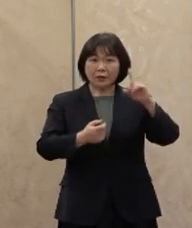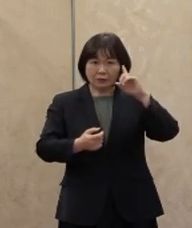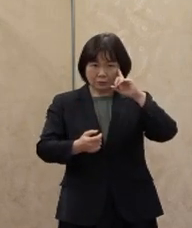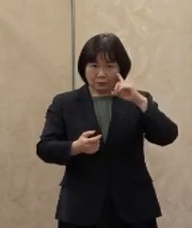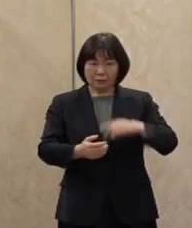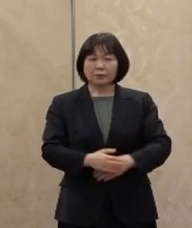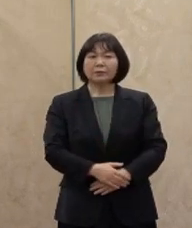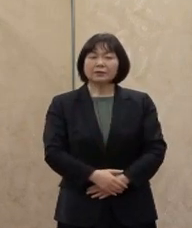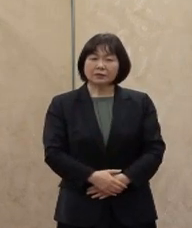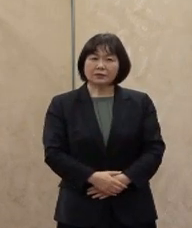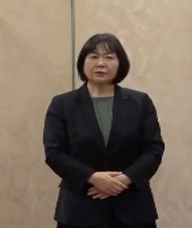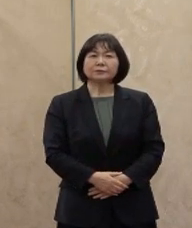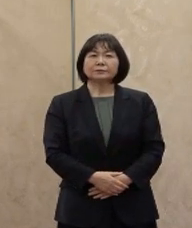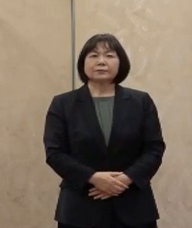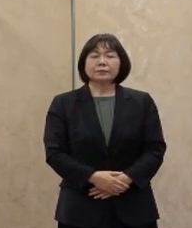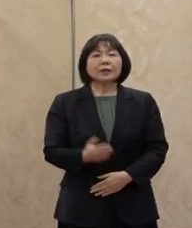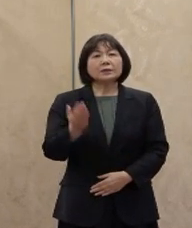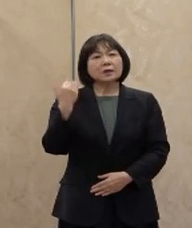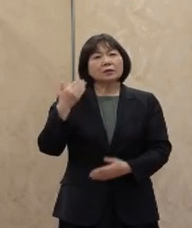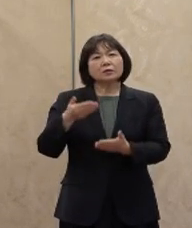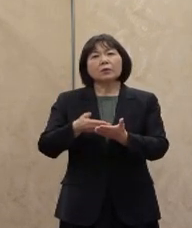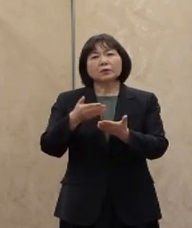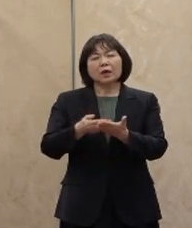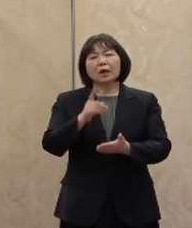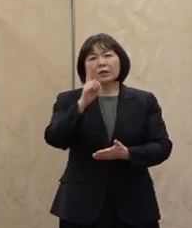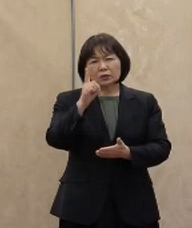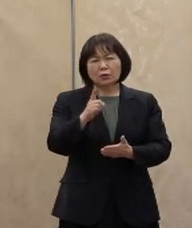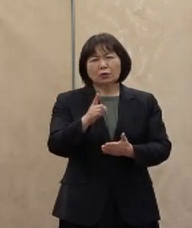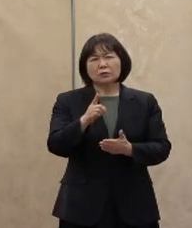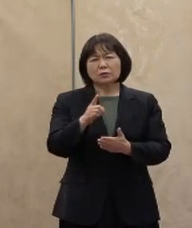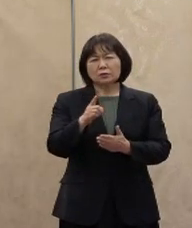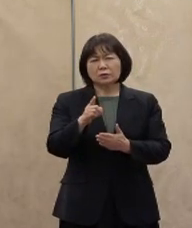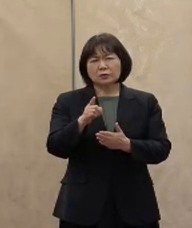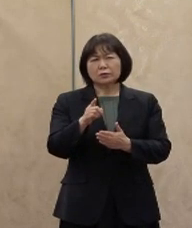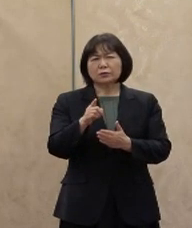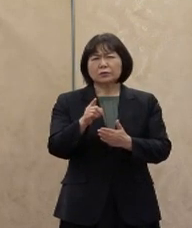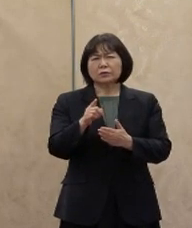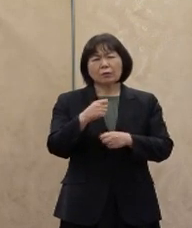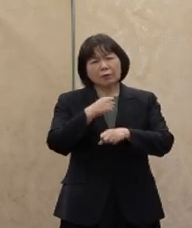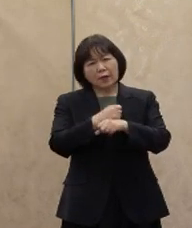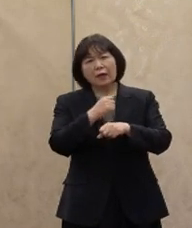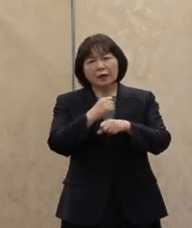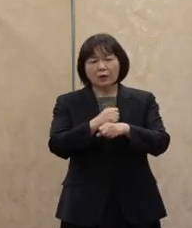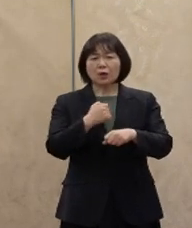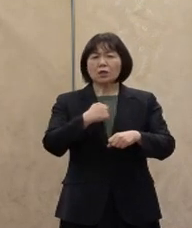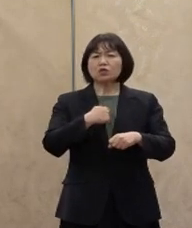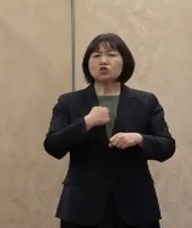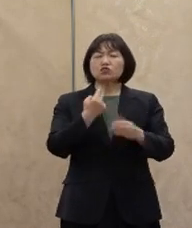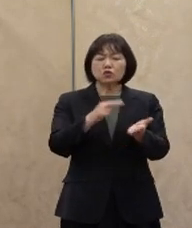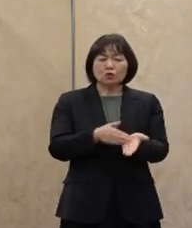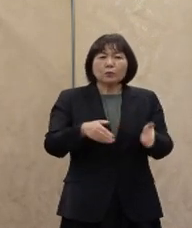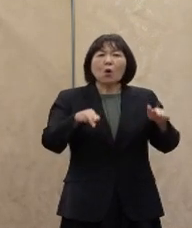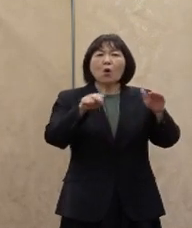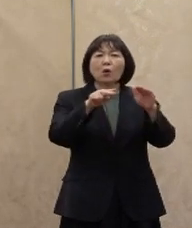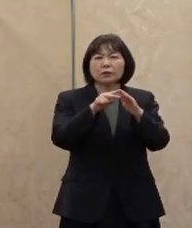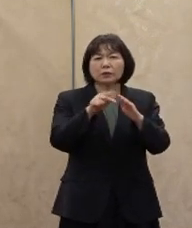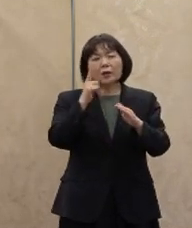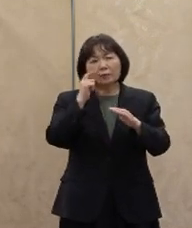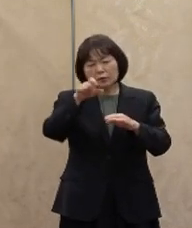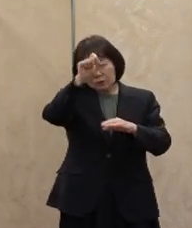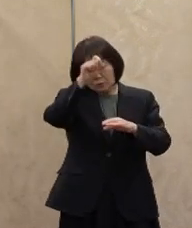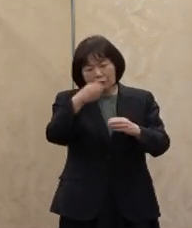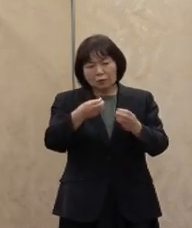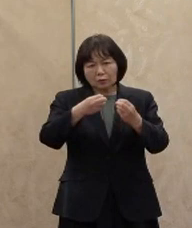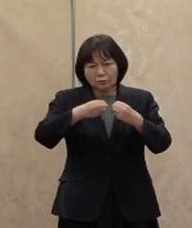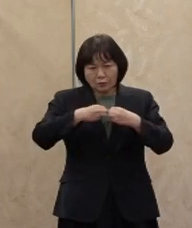に思います。先ほど申し上げた一つの大きなデメリットとして、じゃあ我が病院で受け入れた時のいろんなリスクがこれあるじゃないか